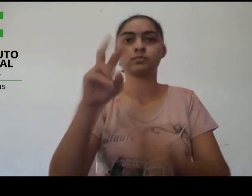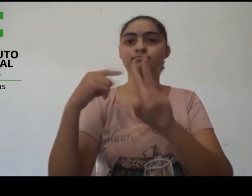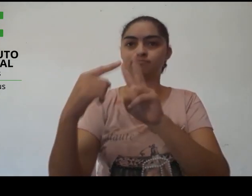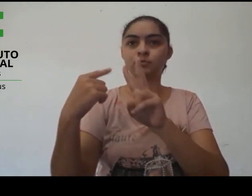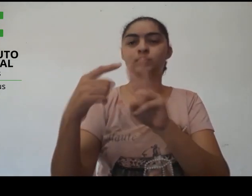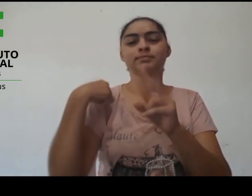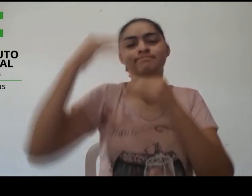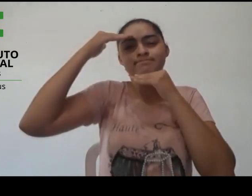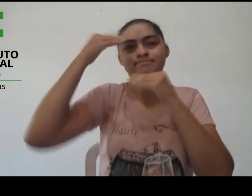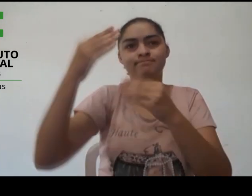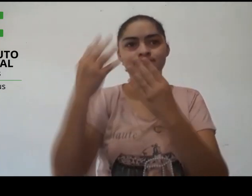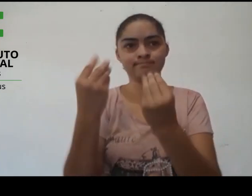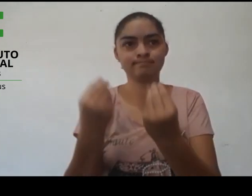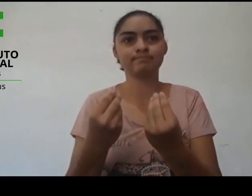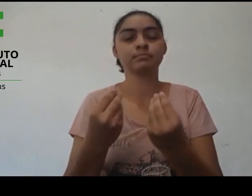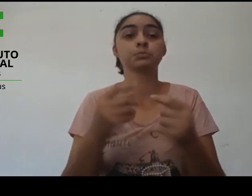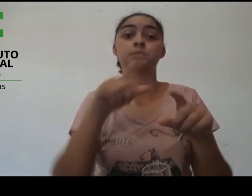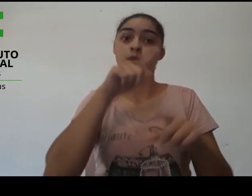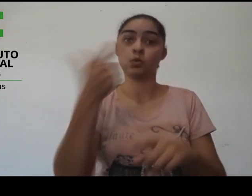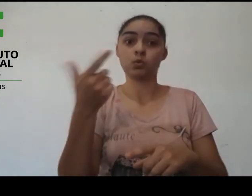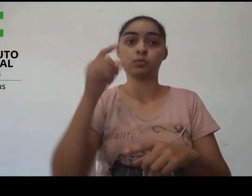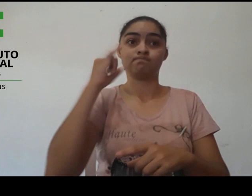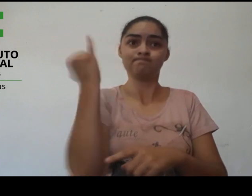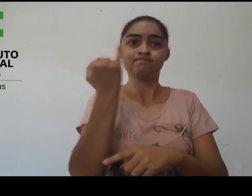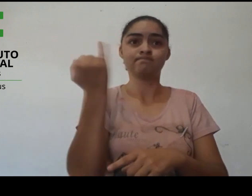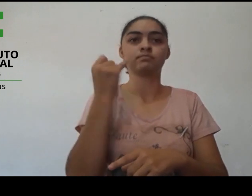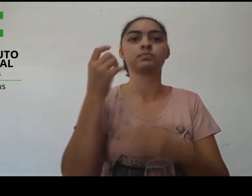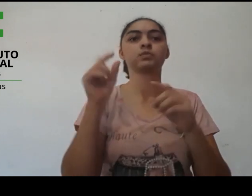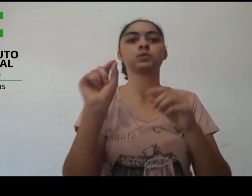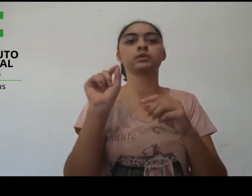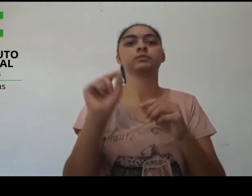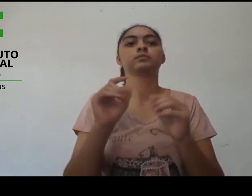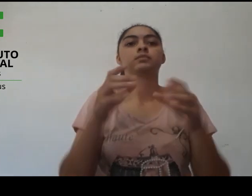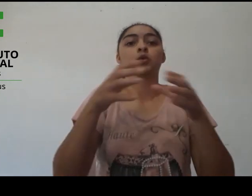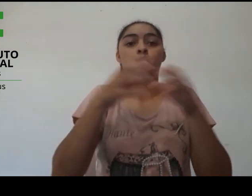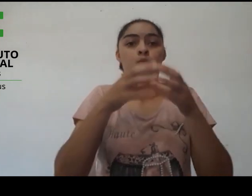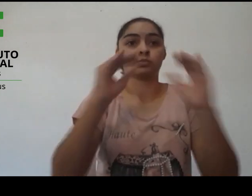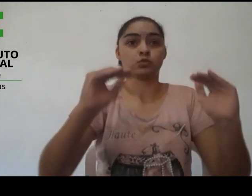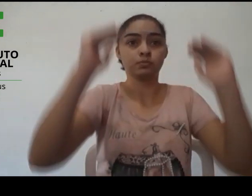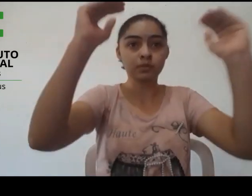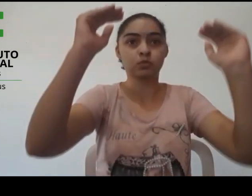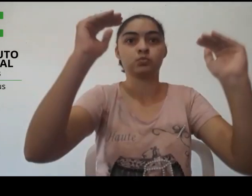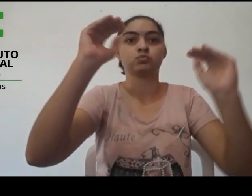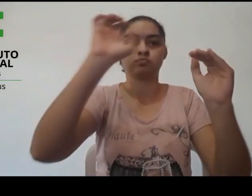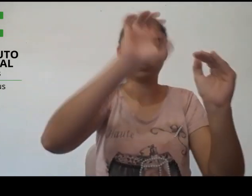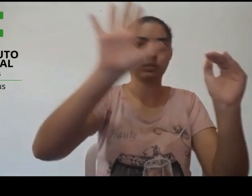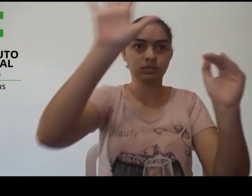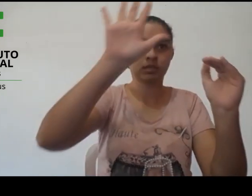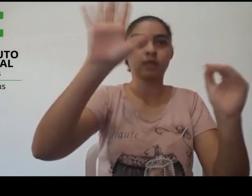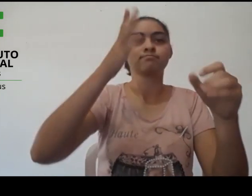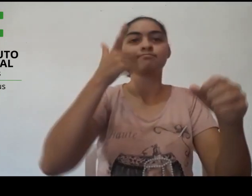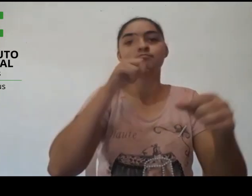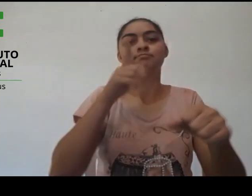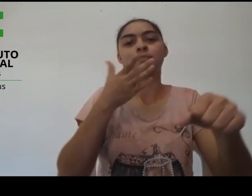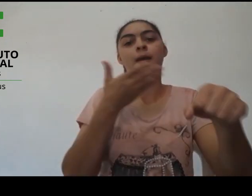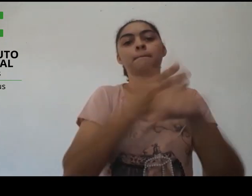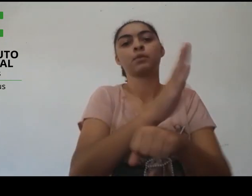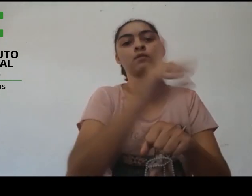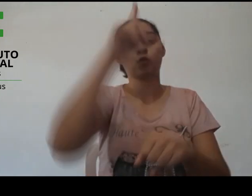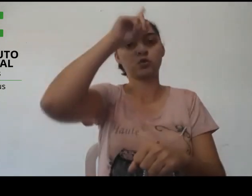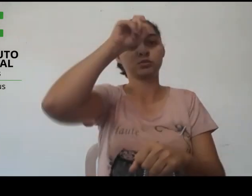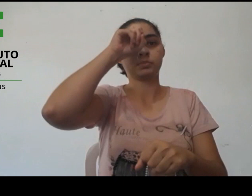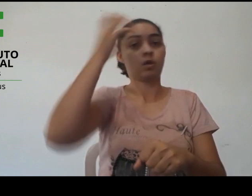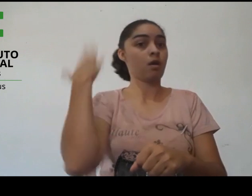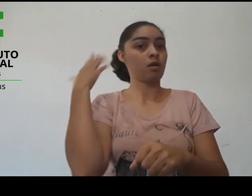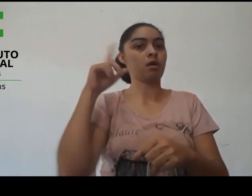agradeço imensamente, outra importantíssima conquista para a nossa cidade foi a aprovação pela Assembleia